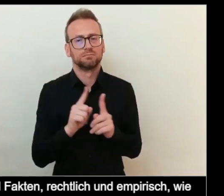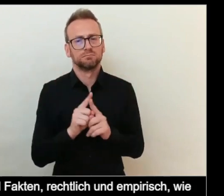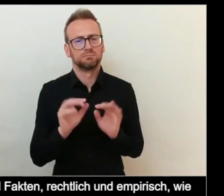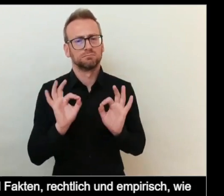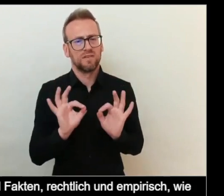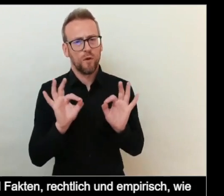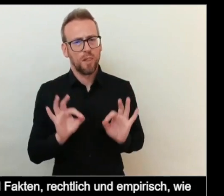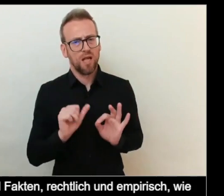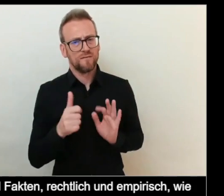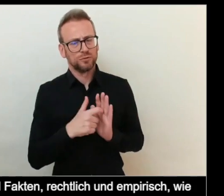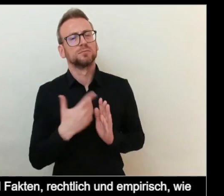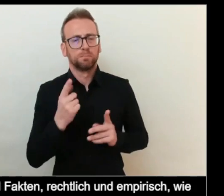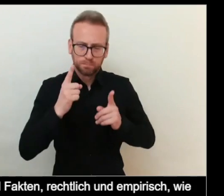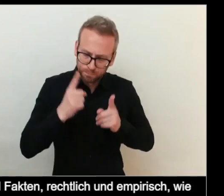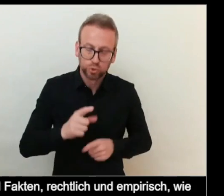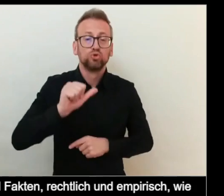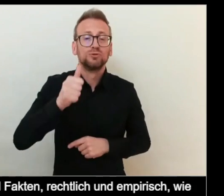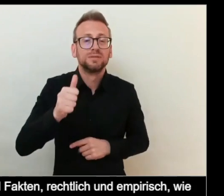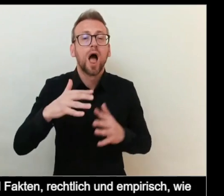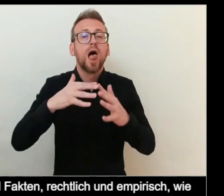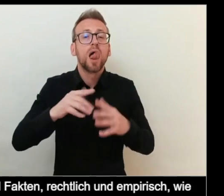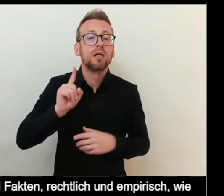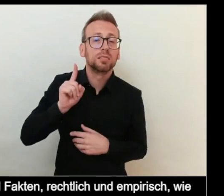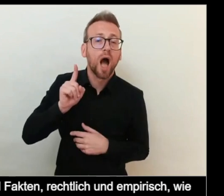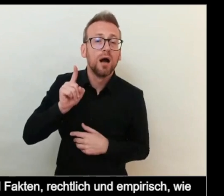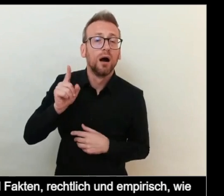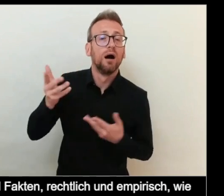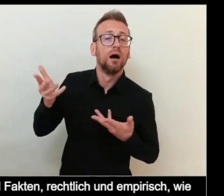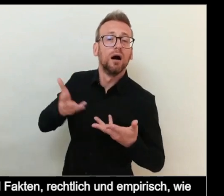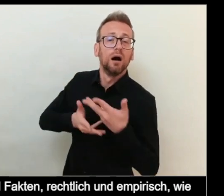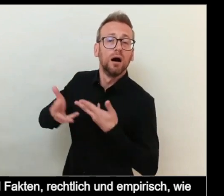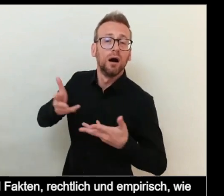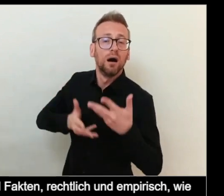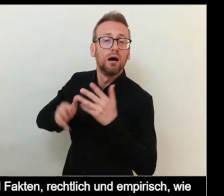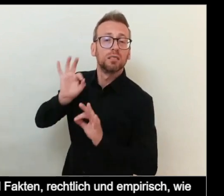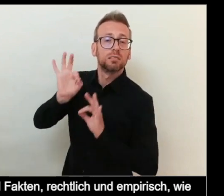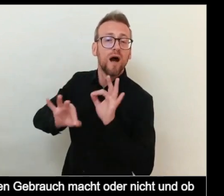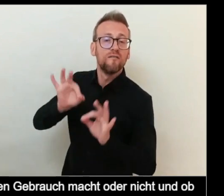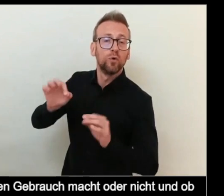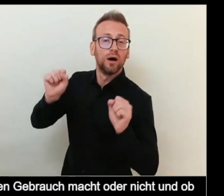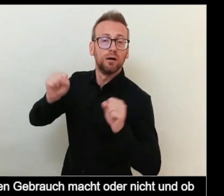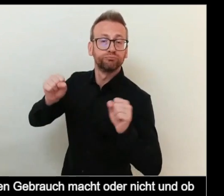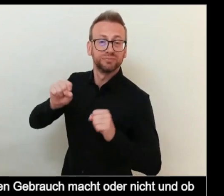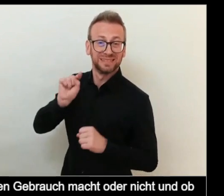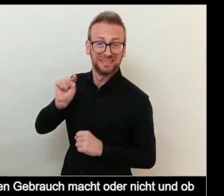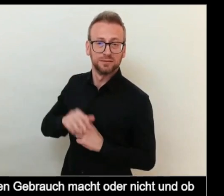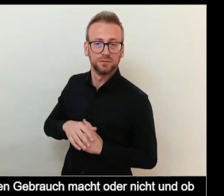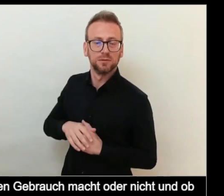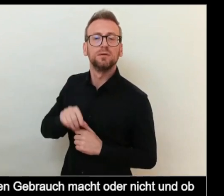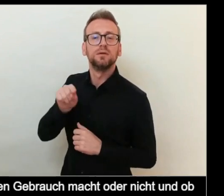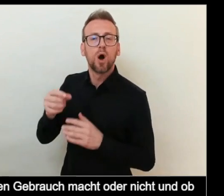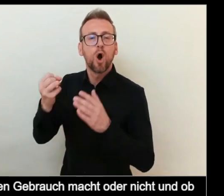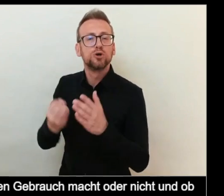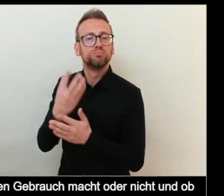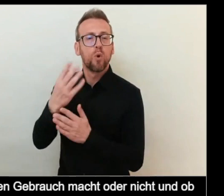letzten 2 Jahren in unserer Erfahrung immer wieder mal hatten, wo man dann genau das Problem hat, ich sage nur Stichwort Passau, ja, Stadt Passau und